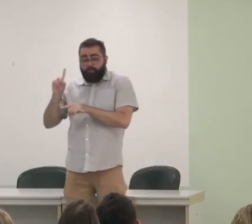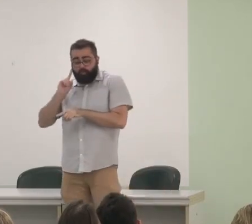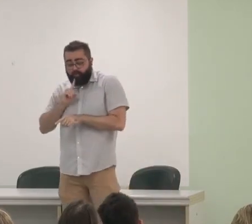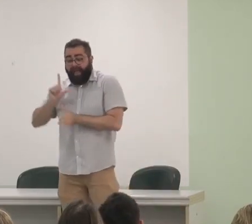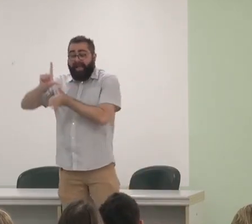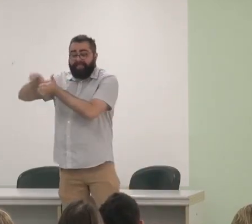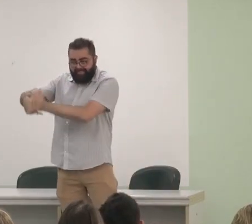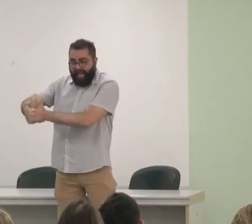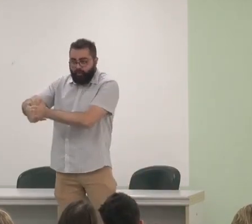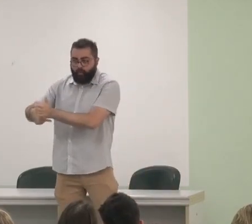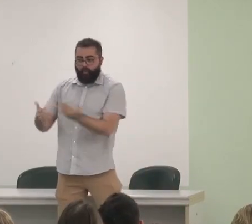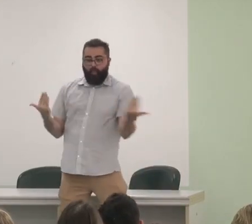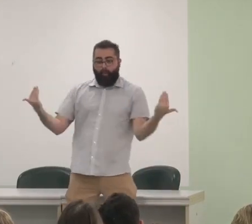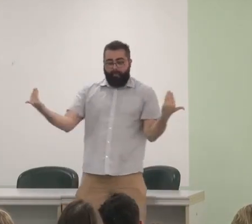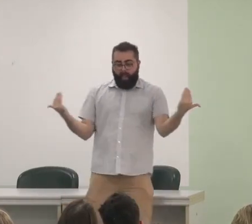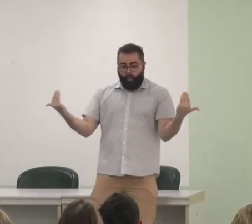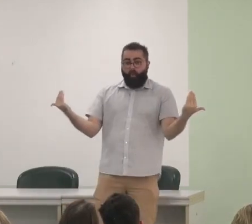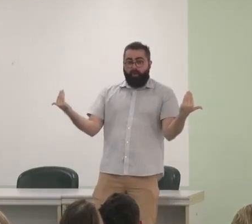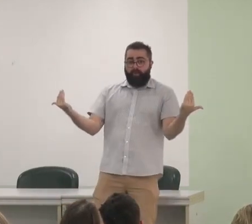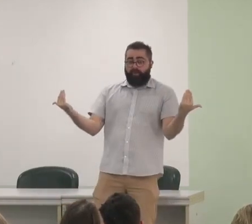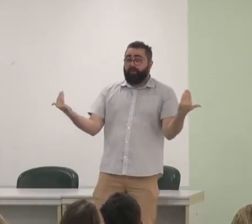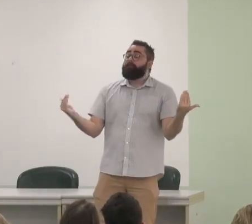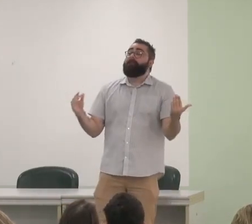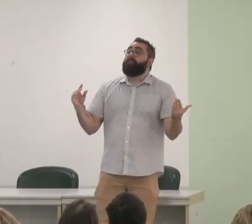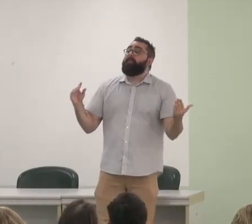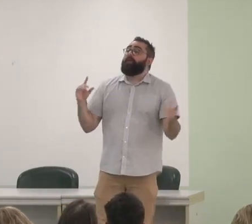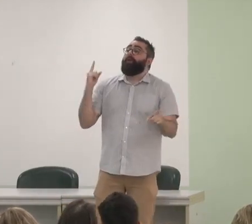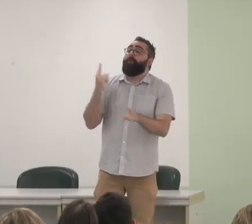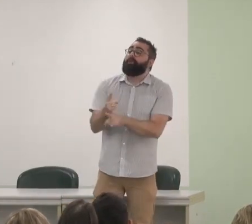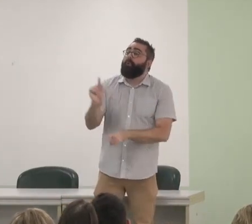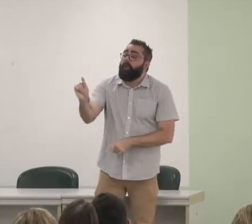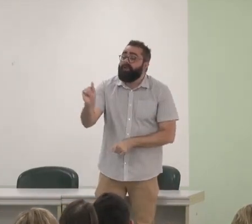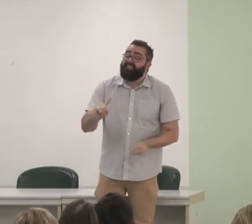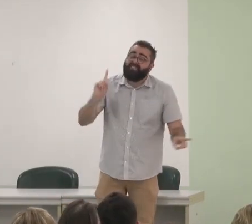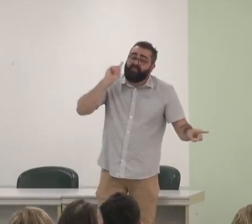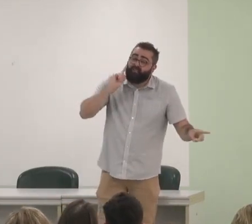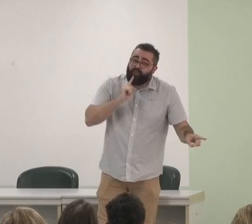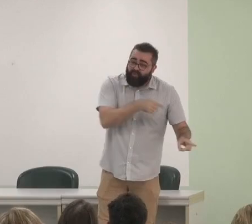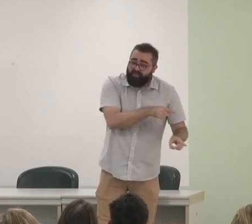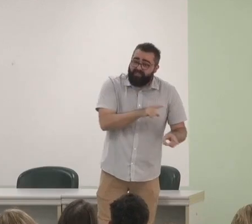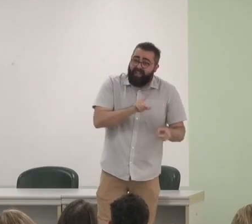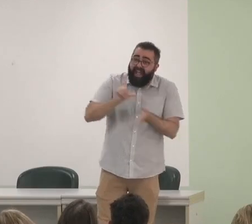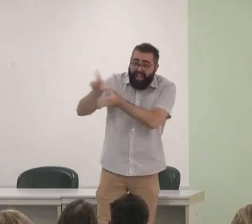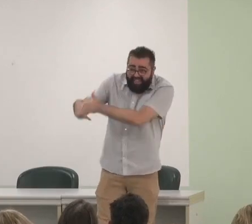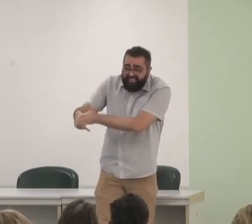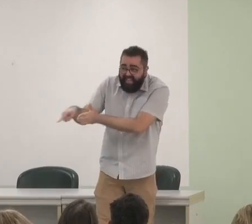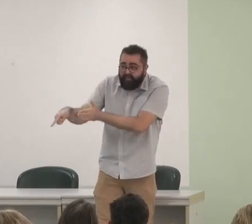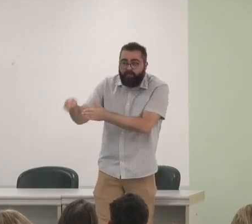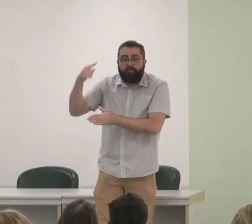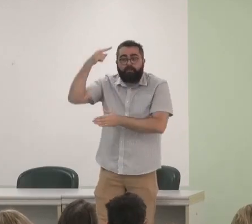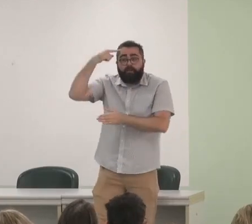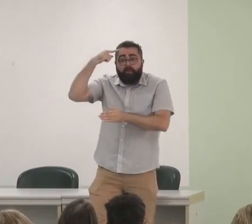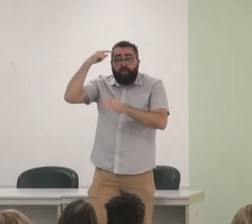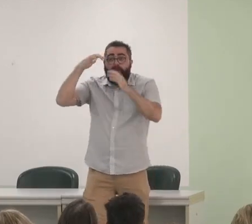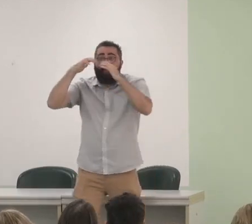que tentou constatar pessoas que tinham adquirido língua de sinais num período crítico e aquelas que